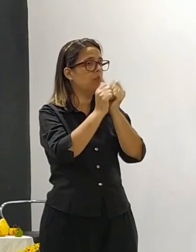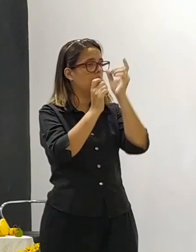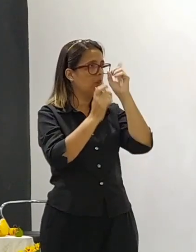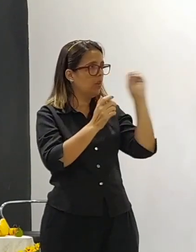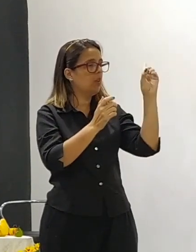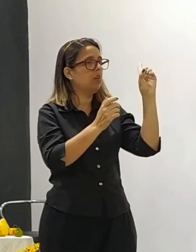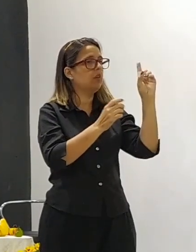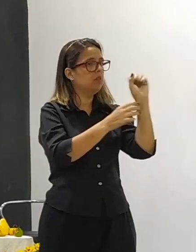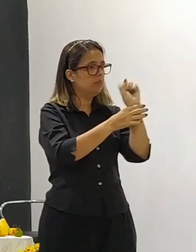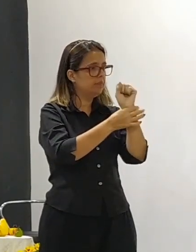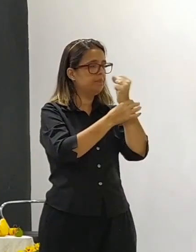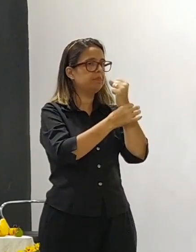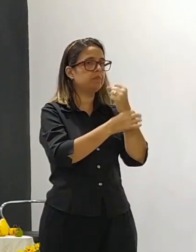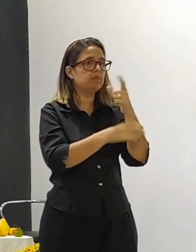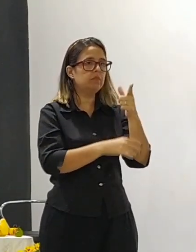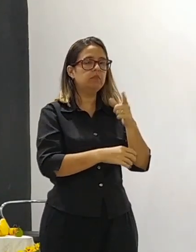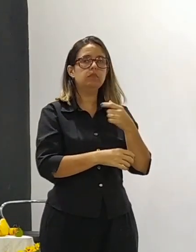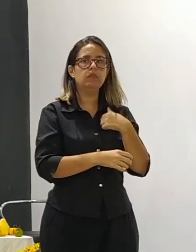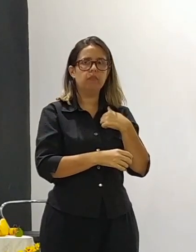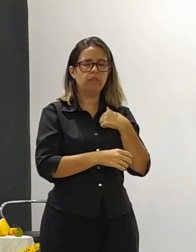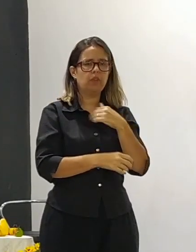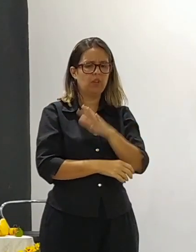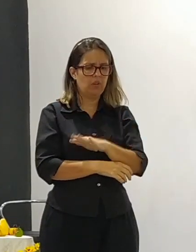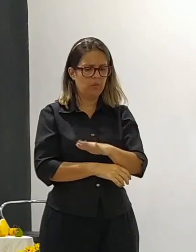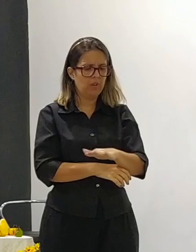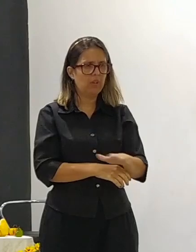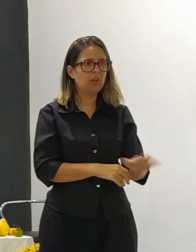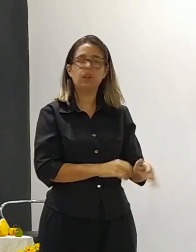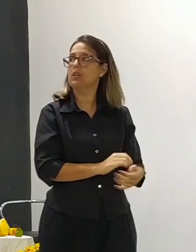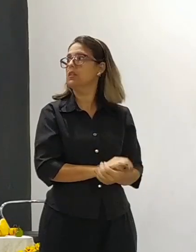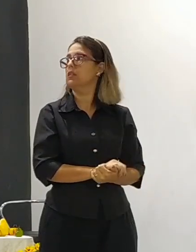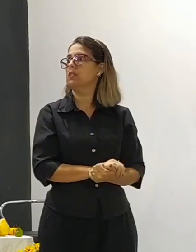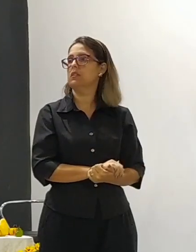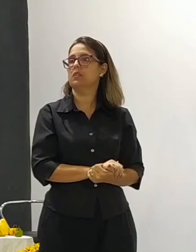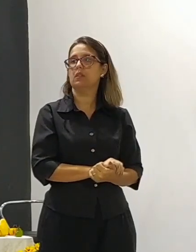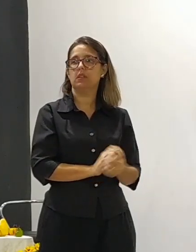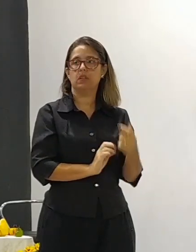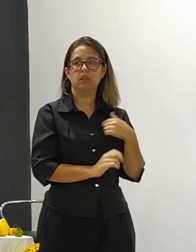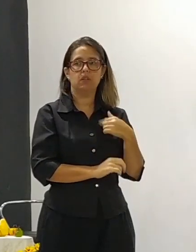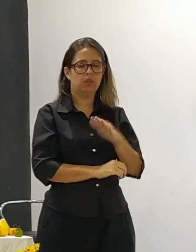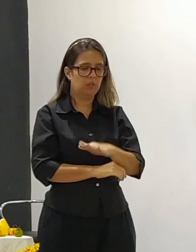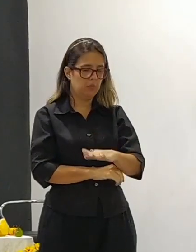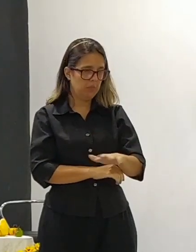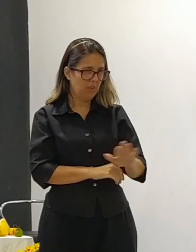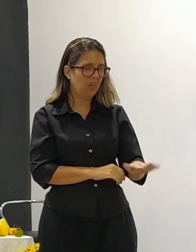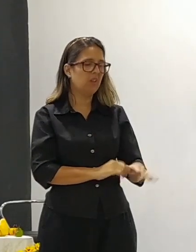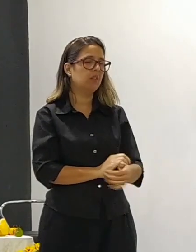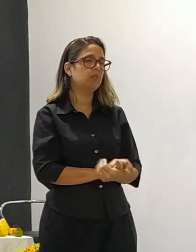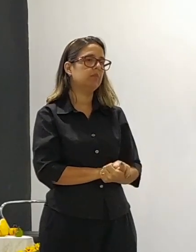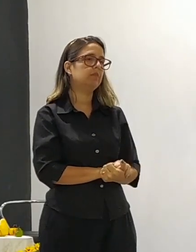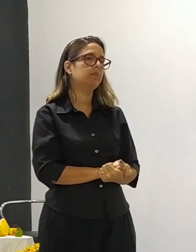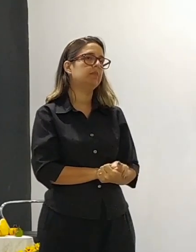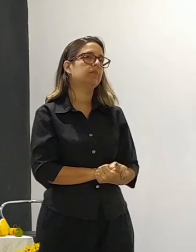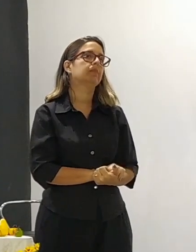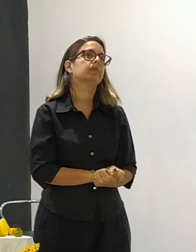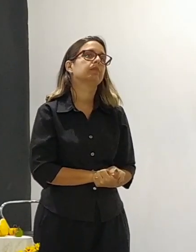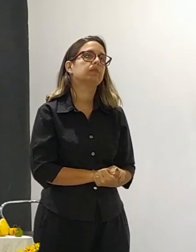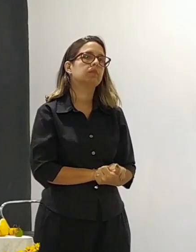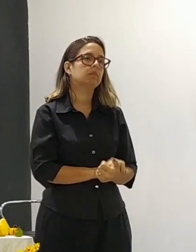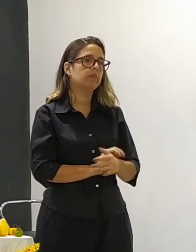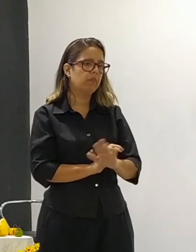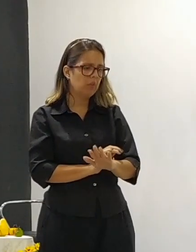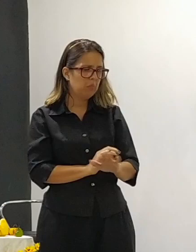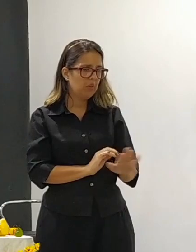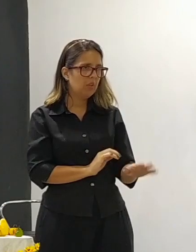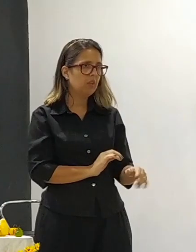Você era pequeno, eu era pequeno, era muito pequeno, era assim, tipo o Davi, assim, né? do Eliseu. Então eu sempre colava